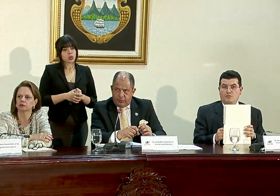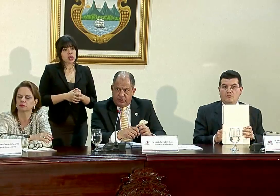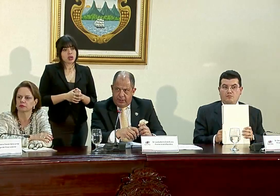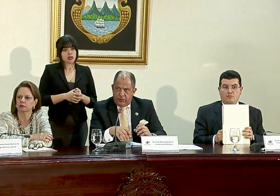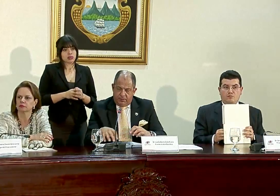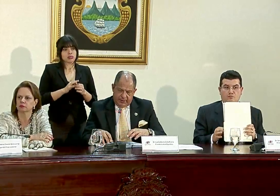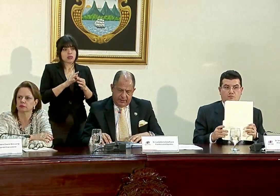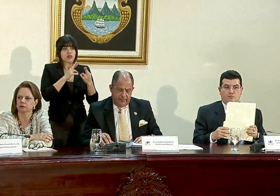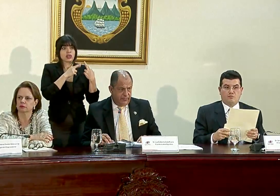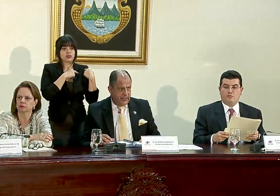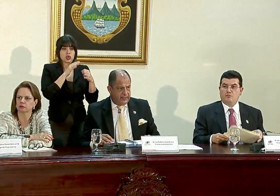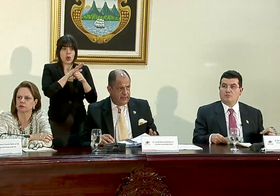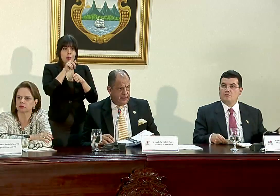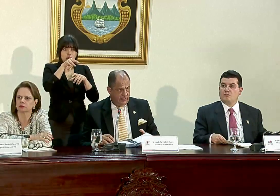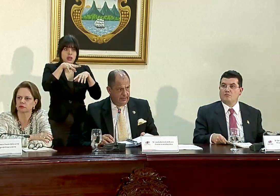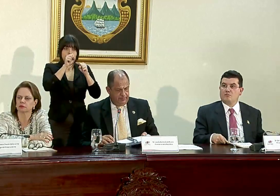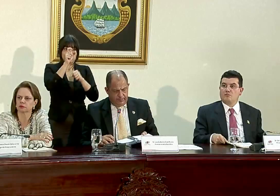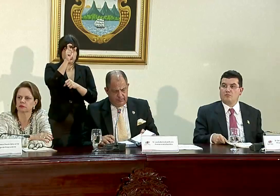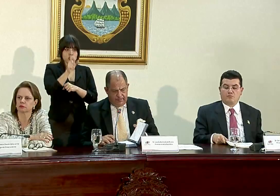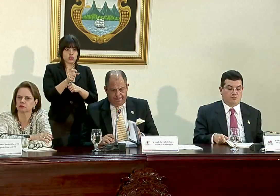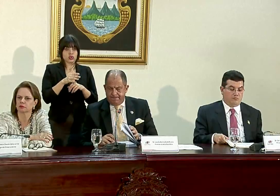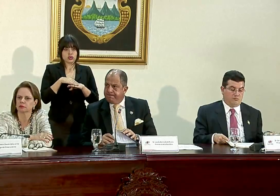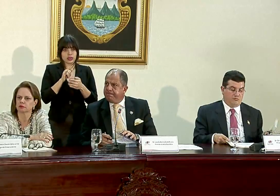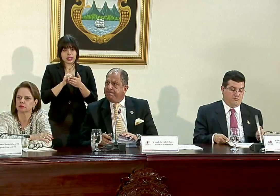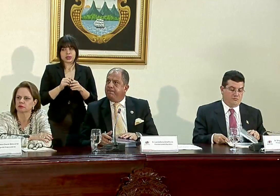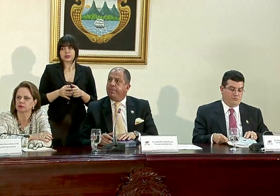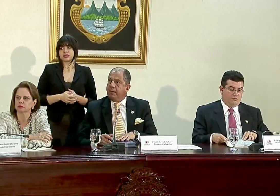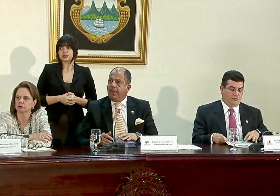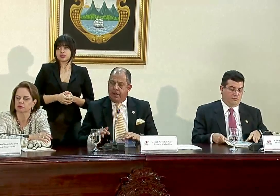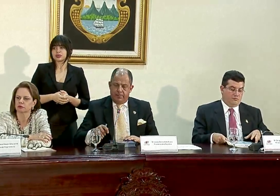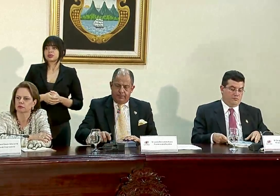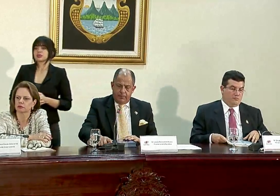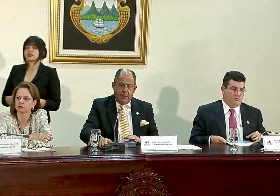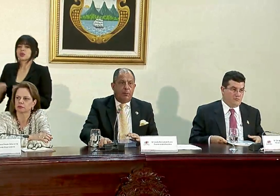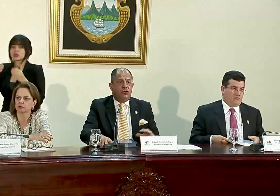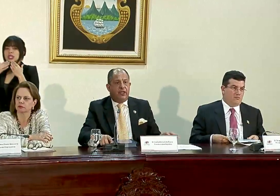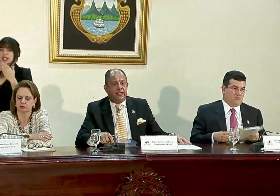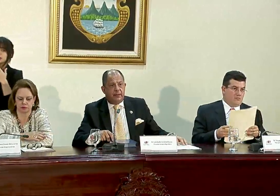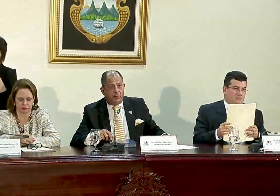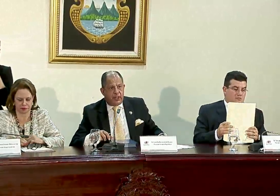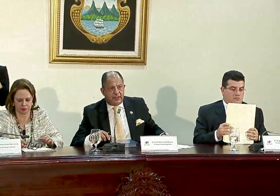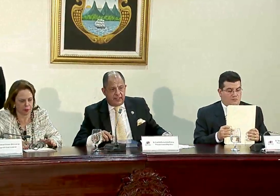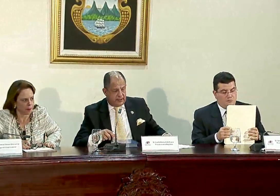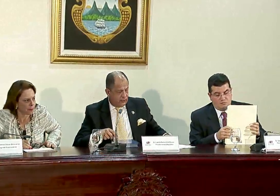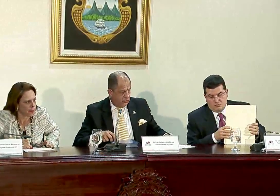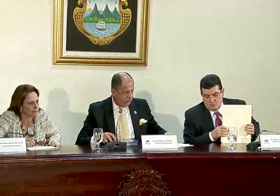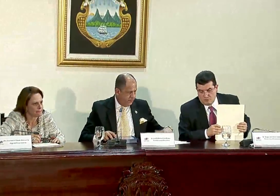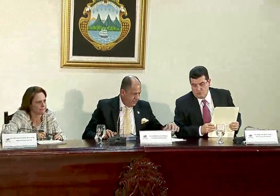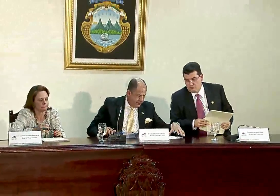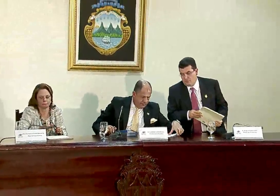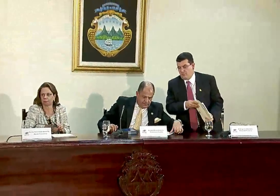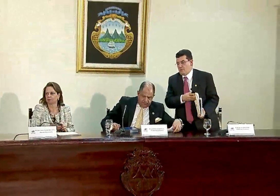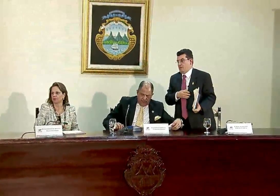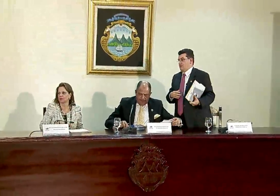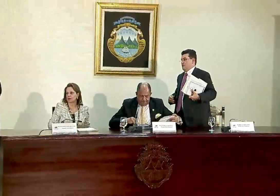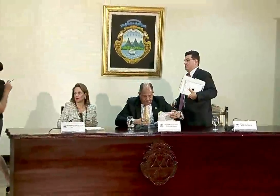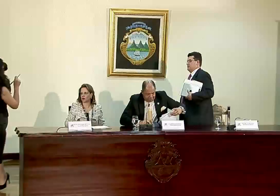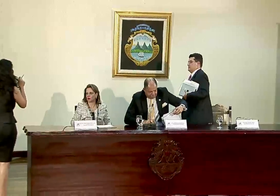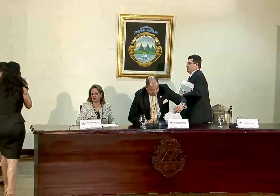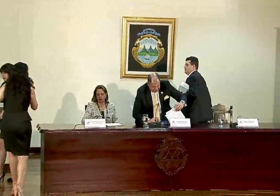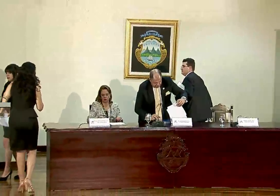atribuyó la responsabilidad completa de ese tema muchas gracias muy buenas tardes bien bien hola